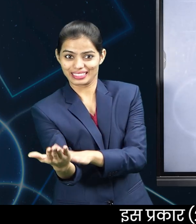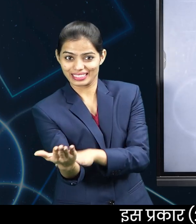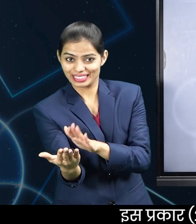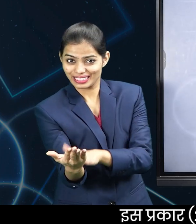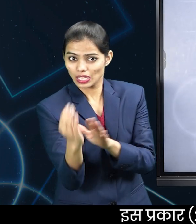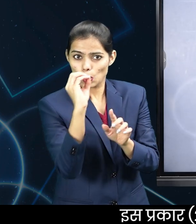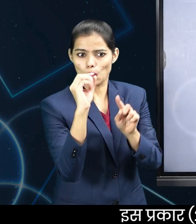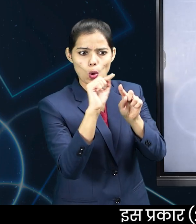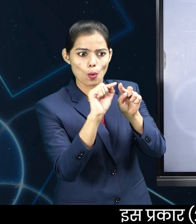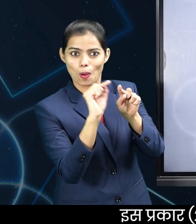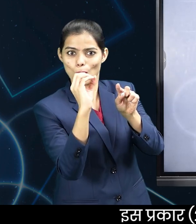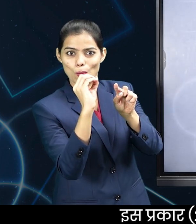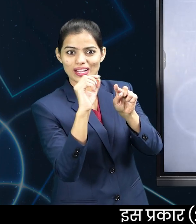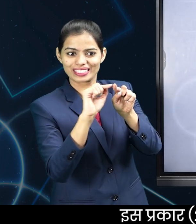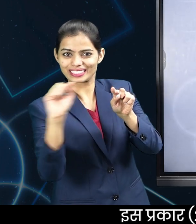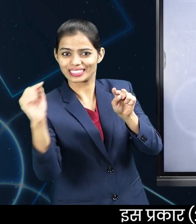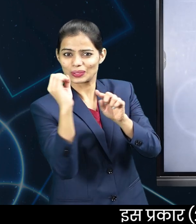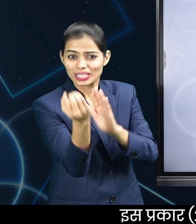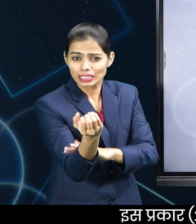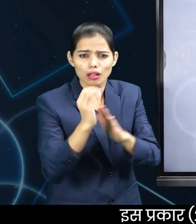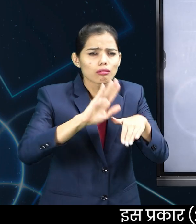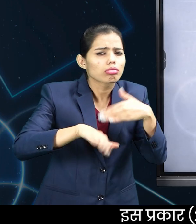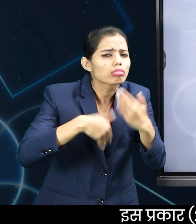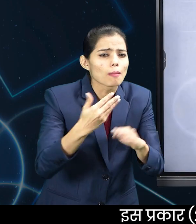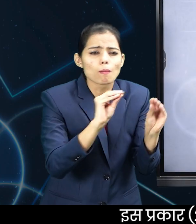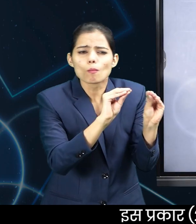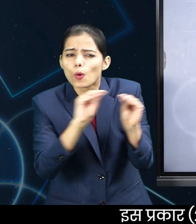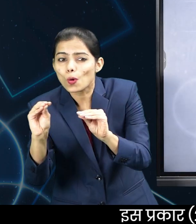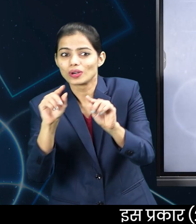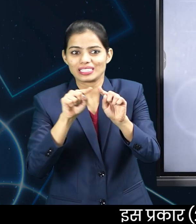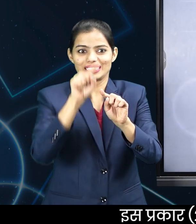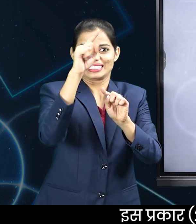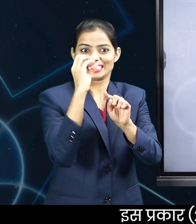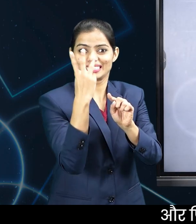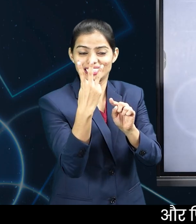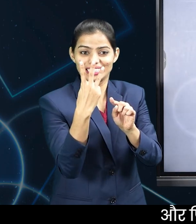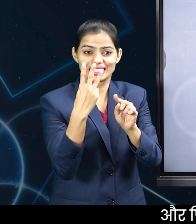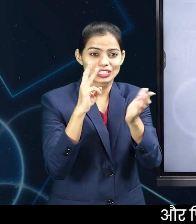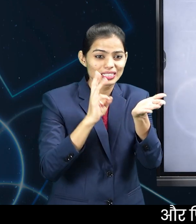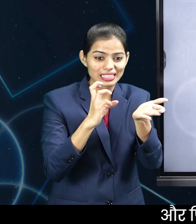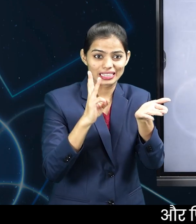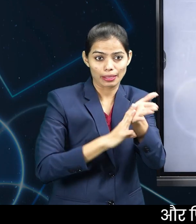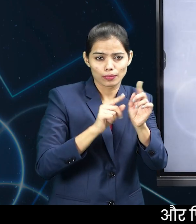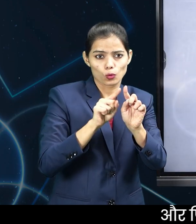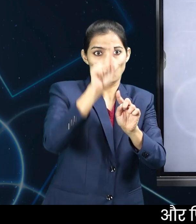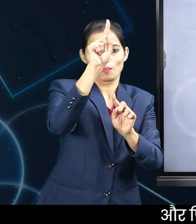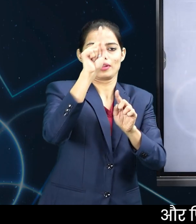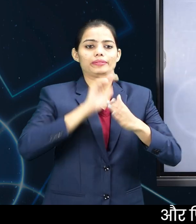2, 3 0, 0 के दाईं ओर 2 सेमी आगे बढ़ने और फिर 3 सेमी ऊपर जाने